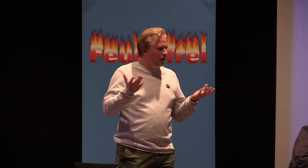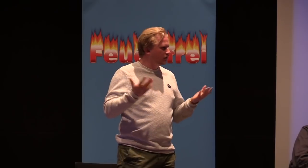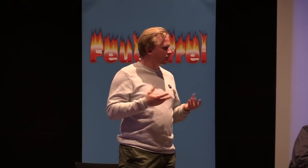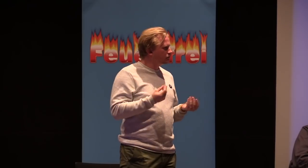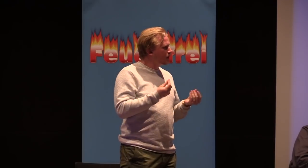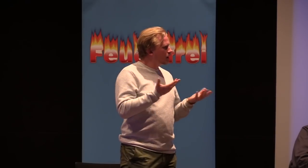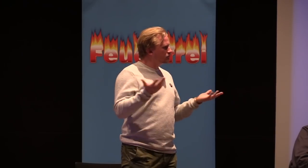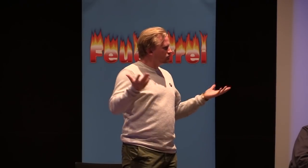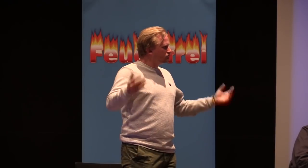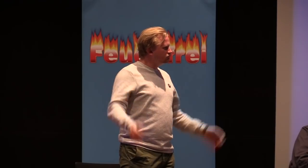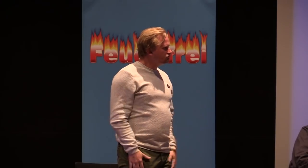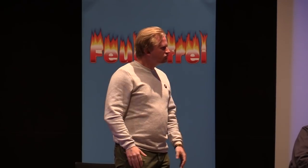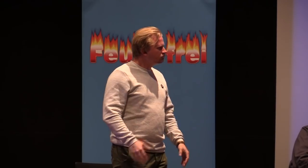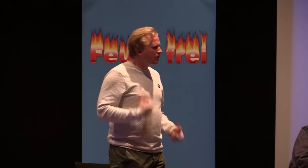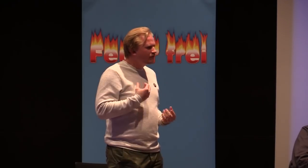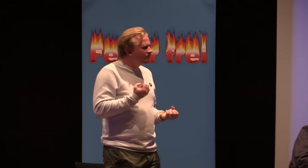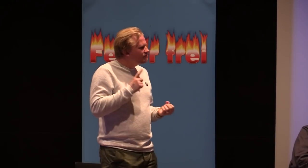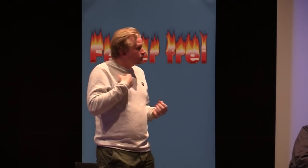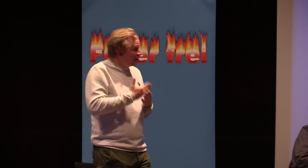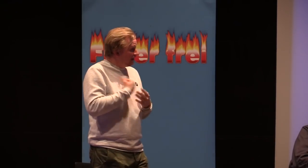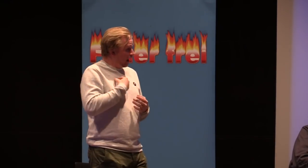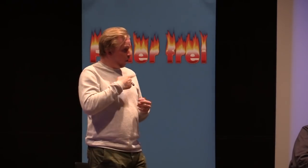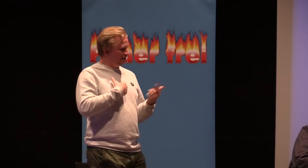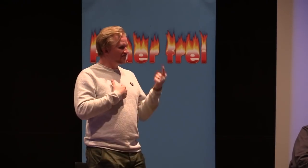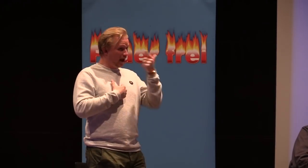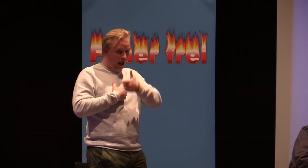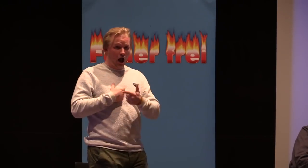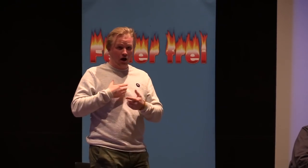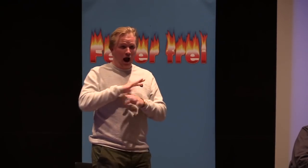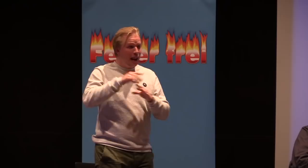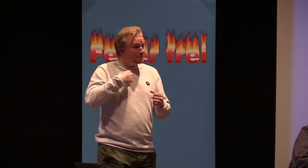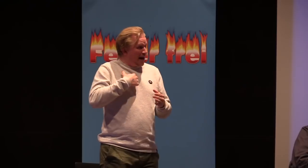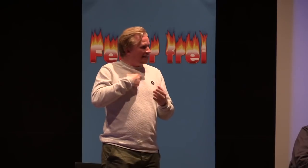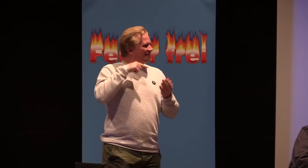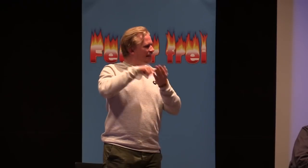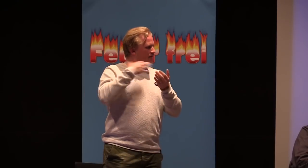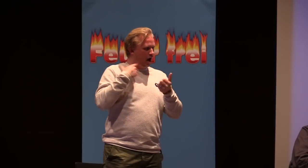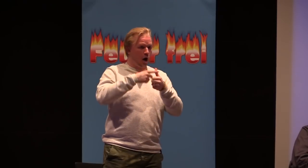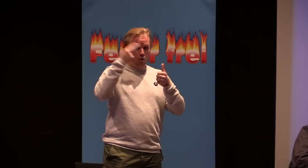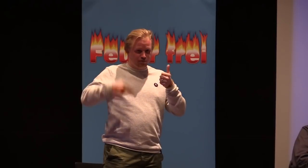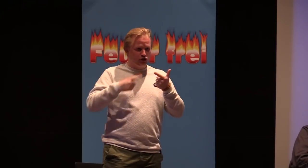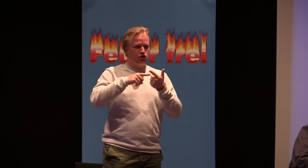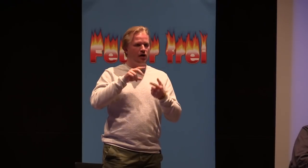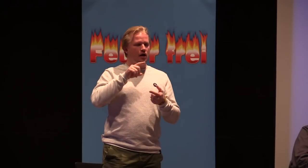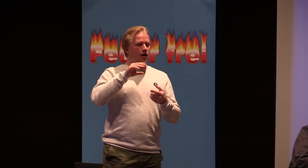Dankbarkeit und nichts von anderen Leuten zurück. Und da sitze ich natürlich dann und überlege mir immer zweimal, ob ich diese Arbeit weiterhin noch mache oder